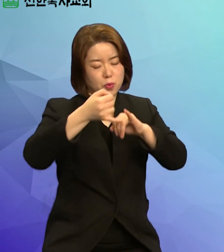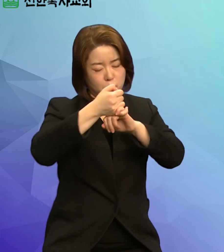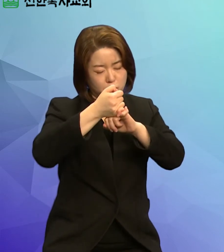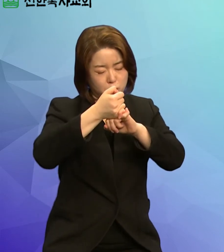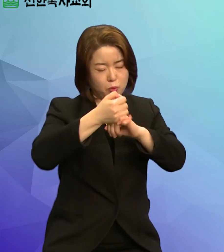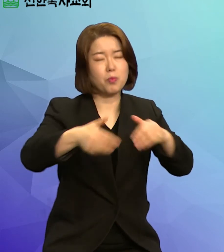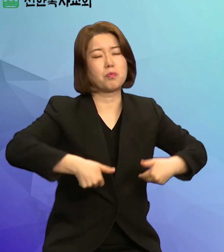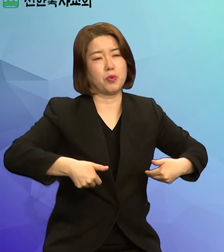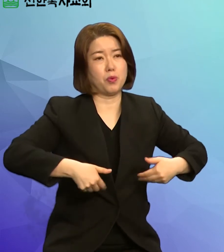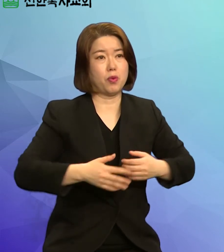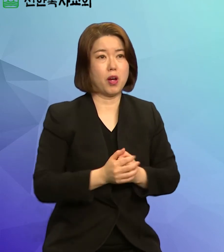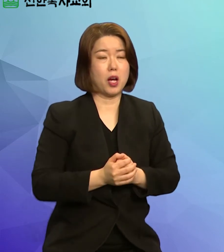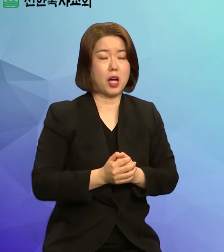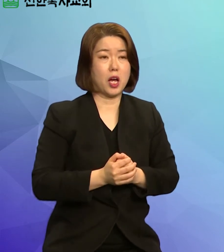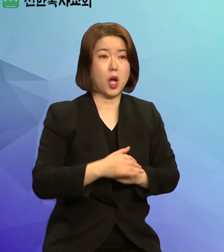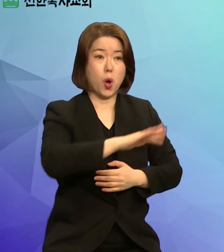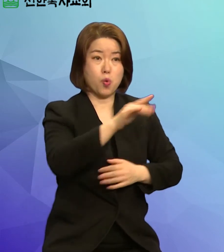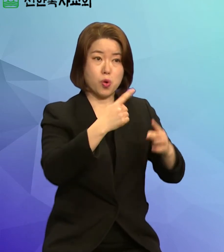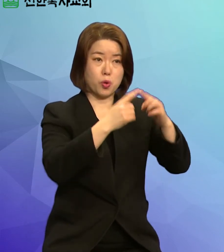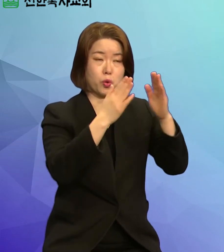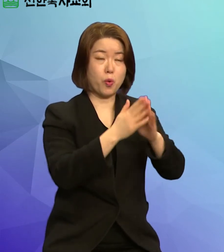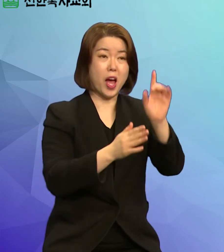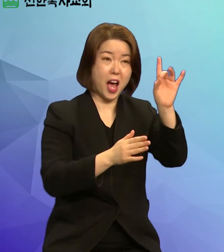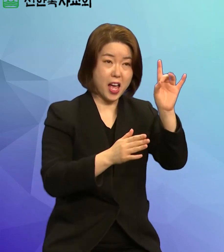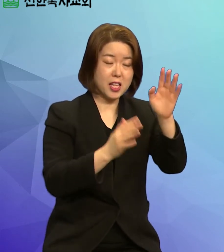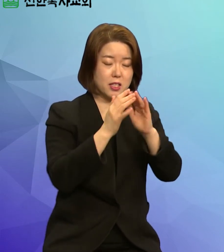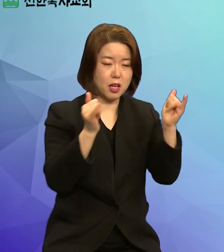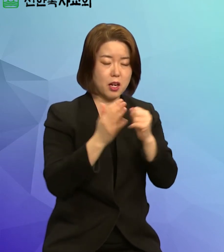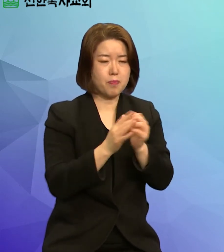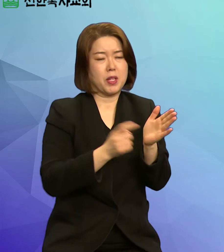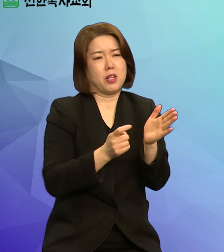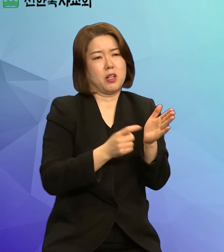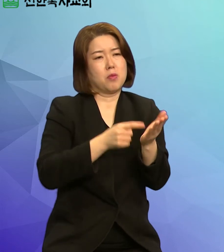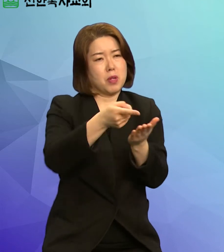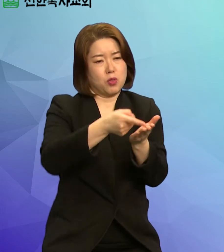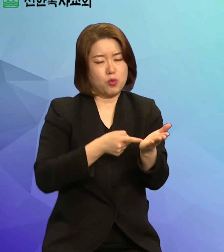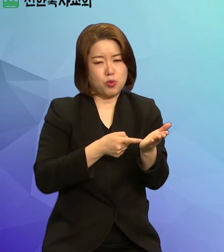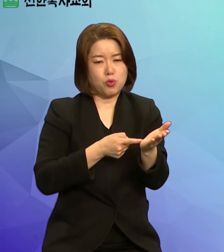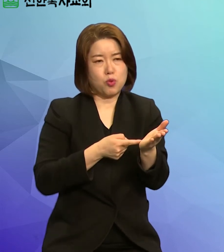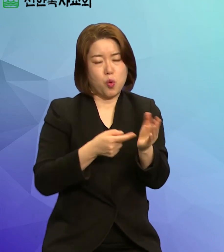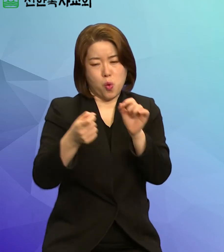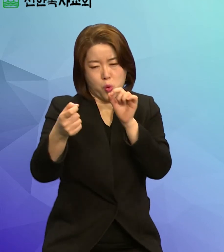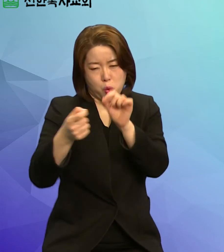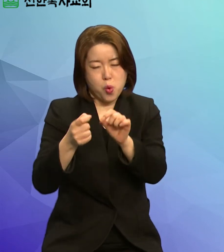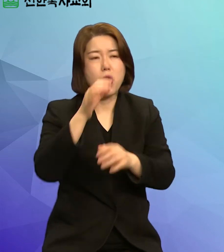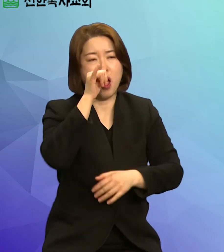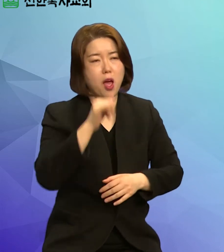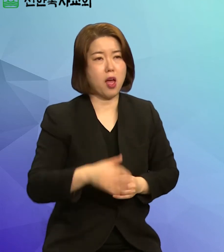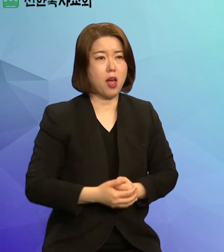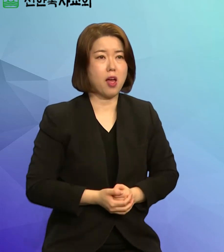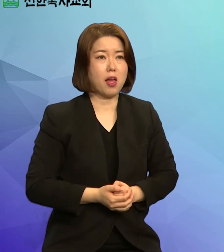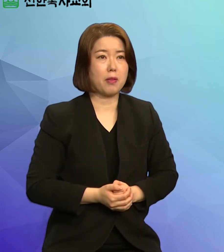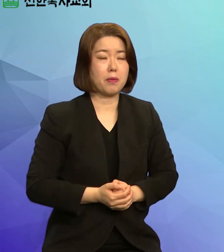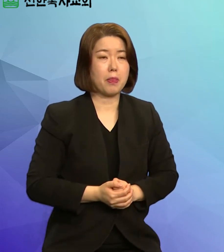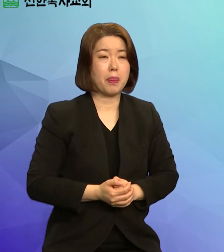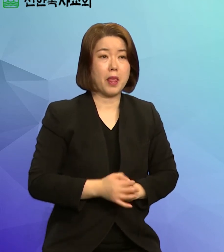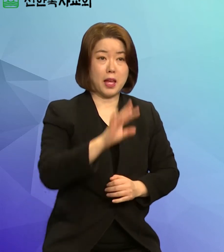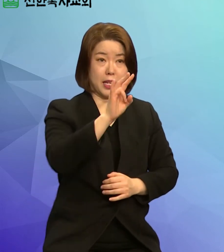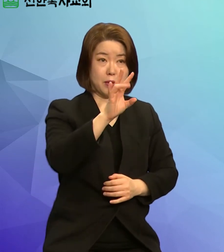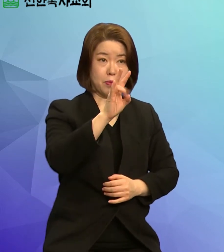필요합니다. 한 교우에 아주 응급한 수술을 지금 앞두고 있습니다.